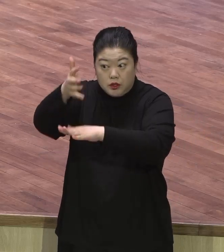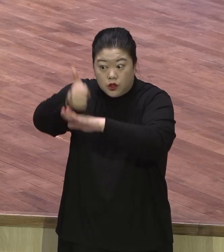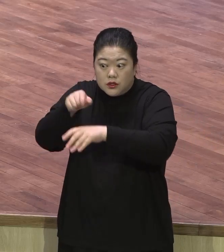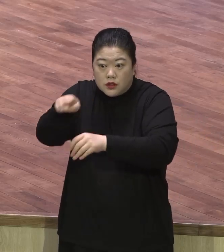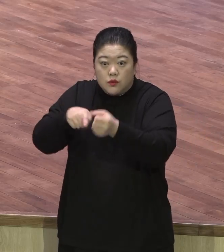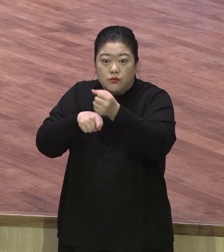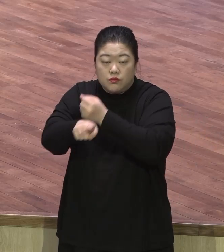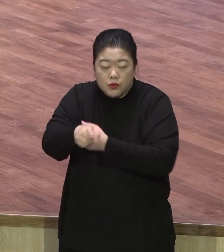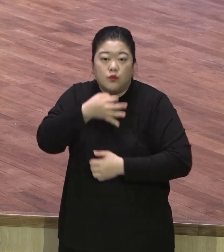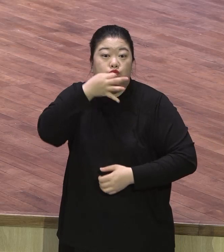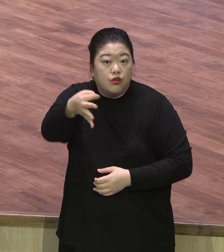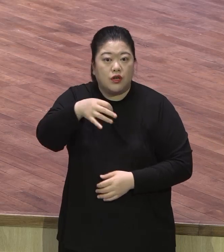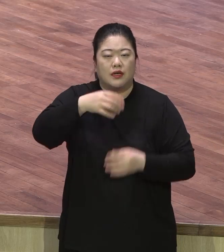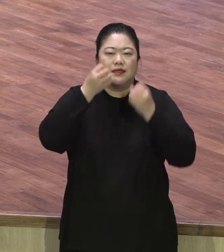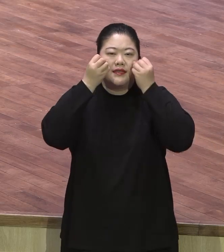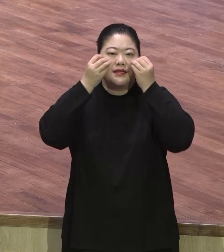인생